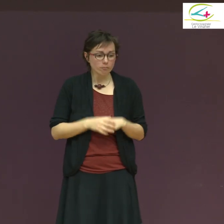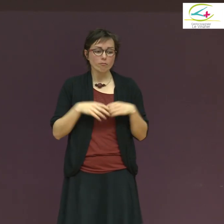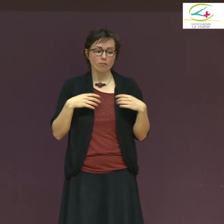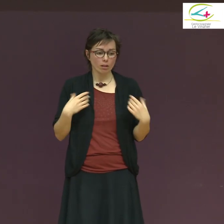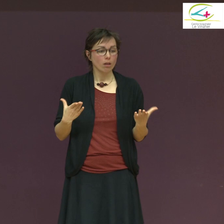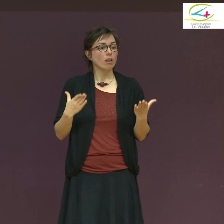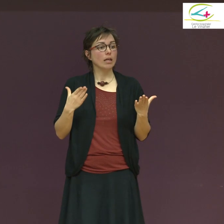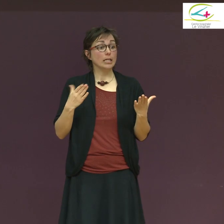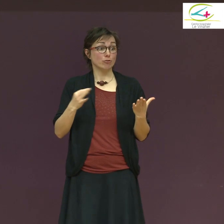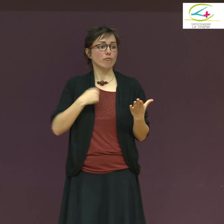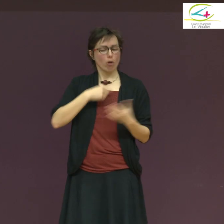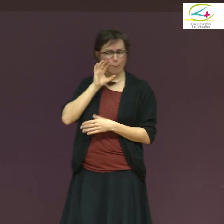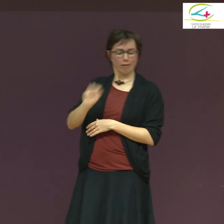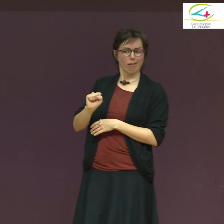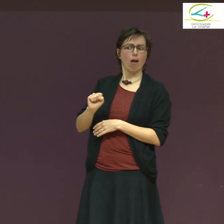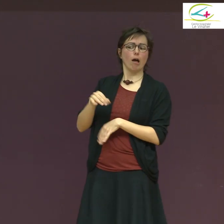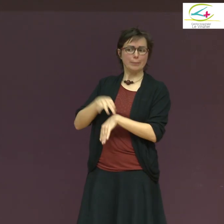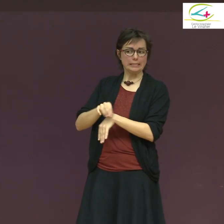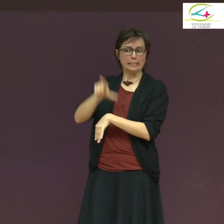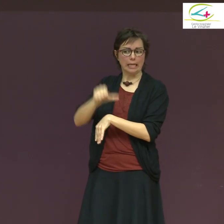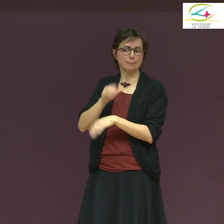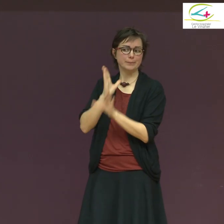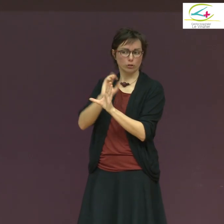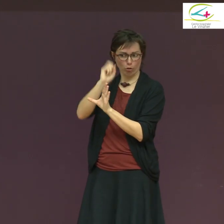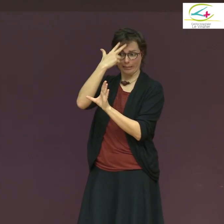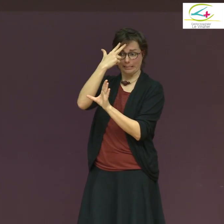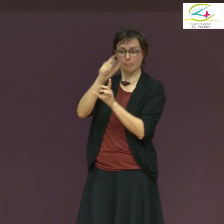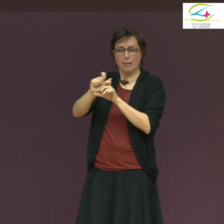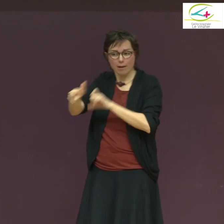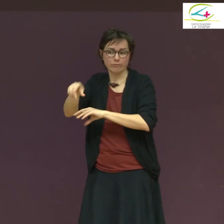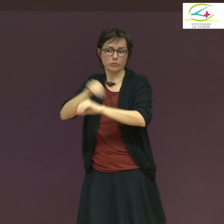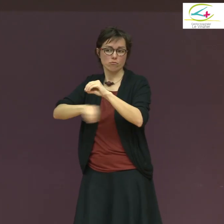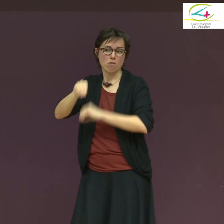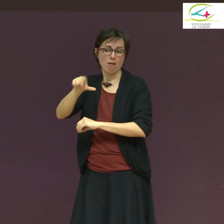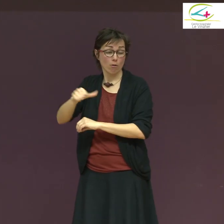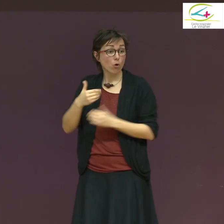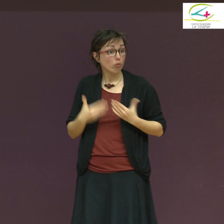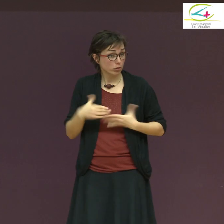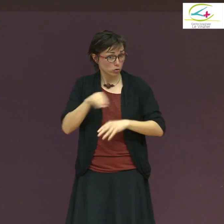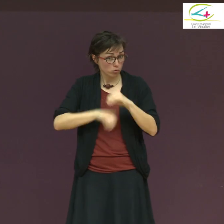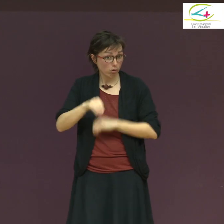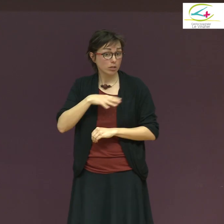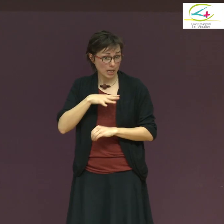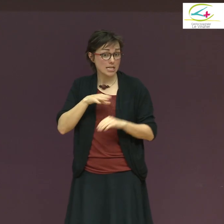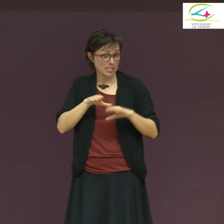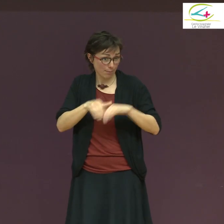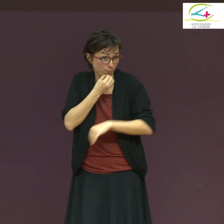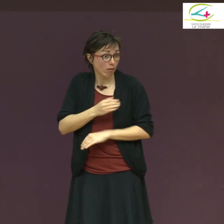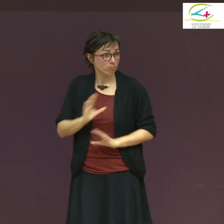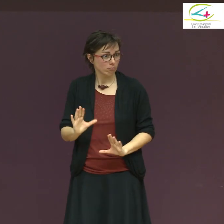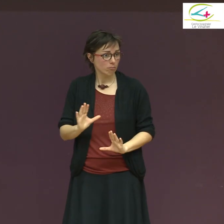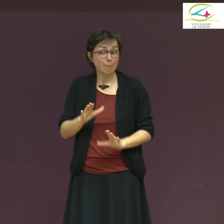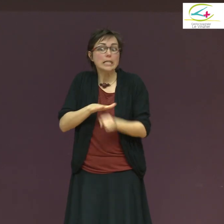la reconnaissance du psychotraumatisme et le traitement du psychotraumatisme, parce qu'aujourd'hui, ça se traite très bien. Mais ça ne suffit pas. Quand on a